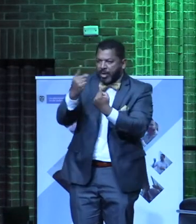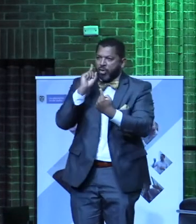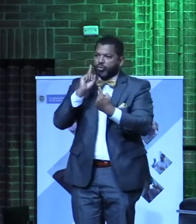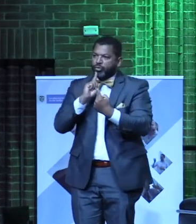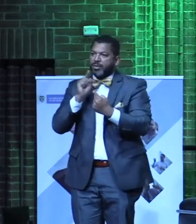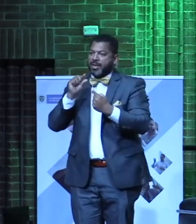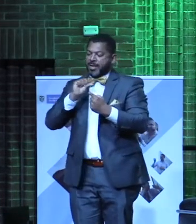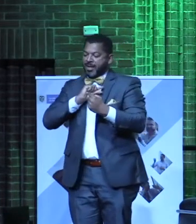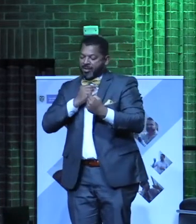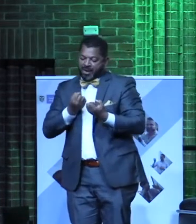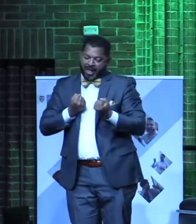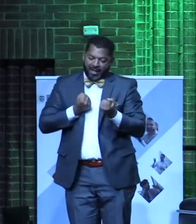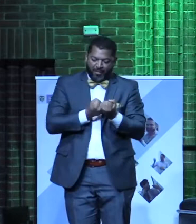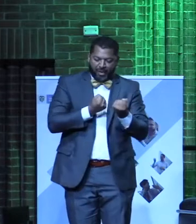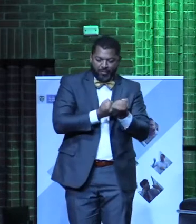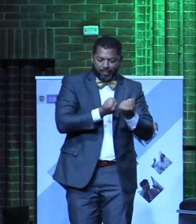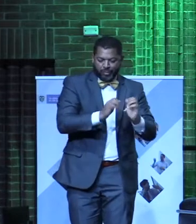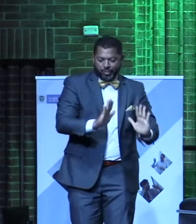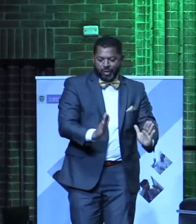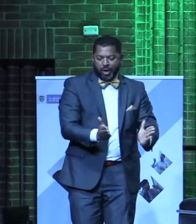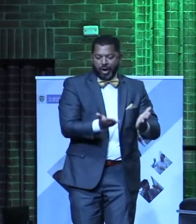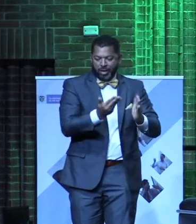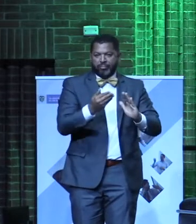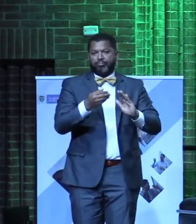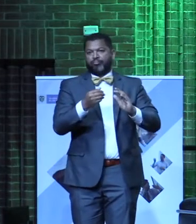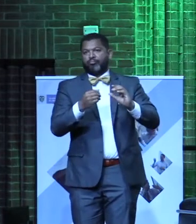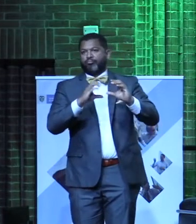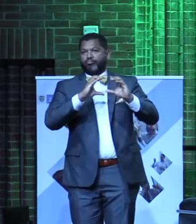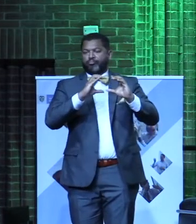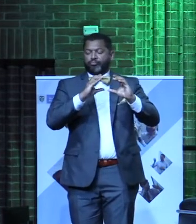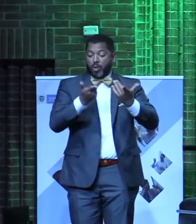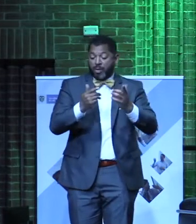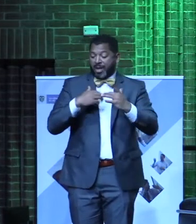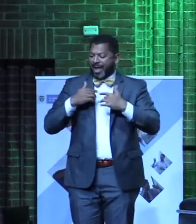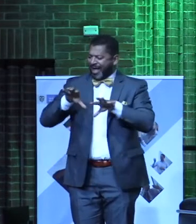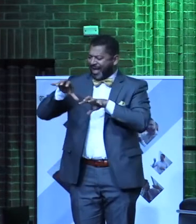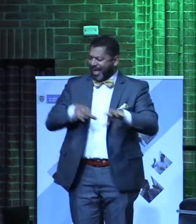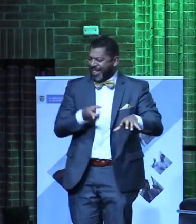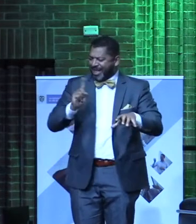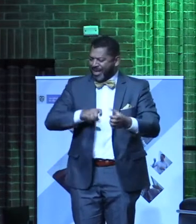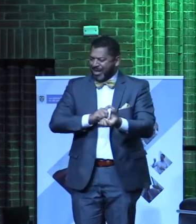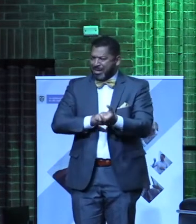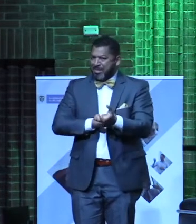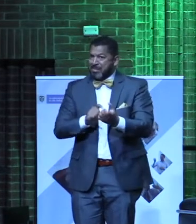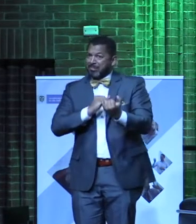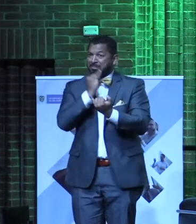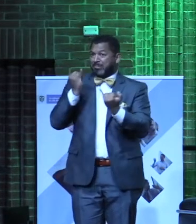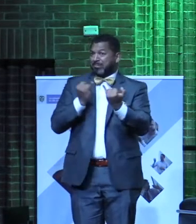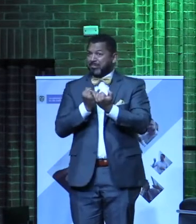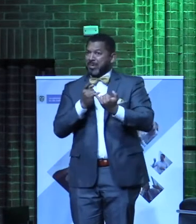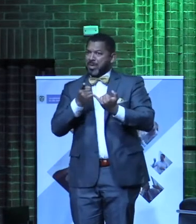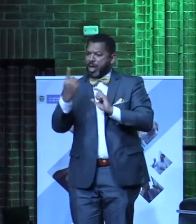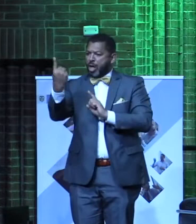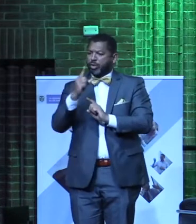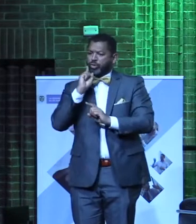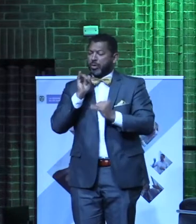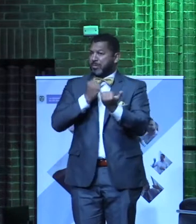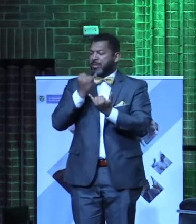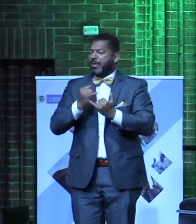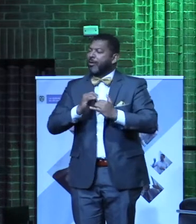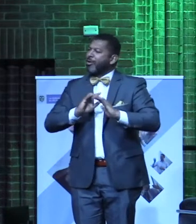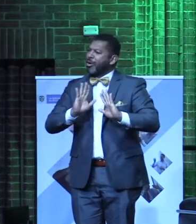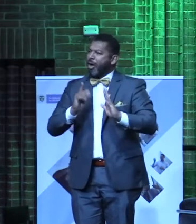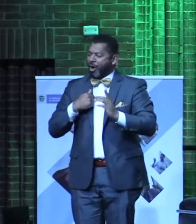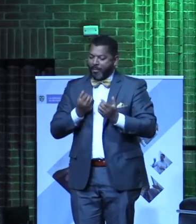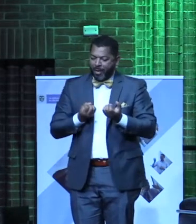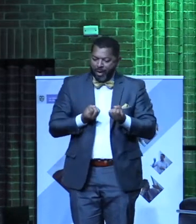venido aprendiendo y derribando las barreras actitudinales que son tal vez las barreras más importantes y que obviamente